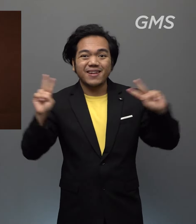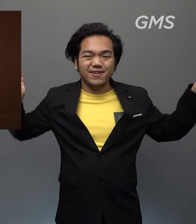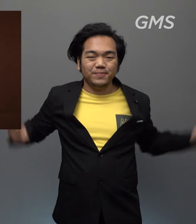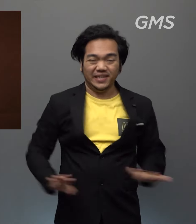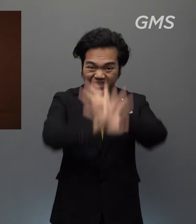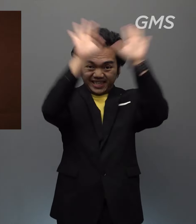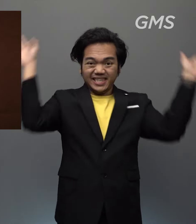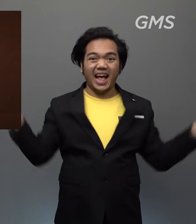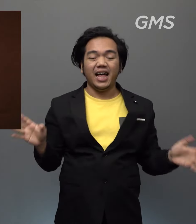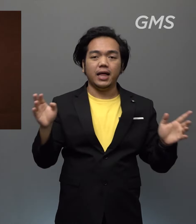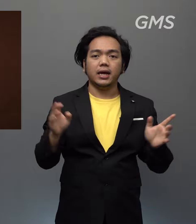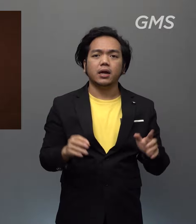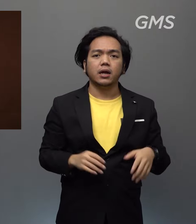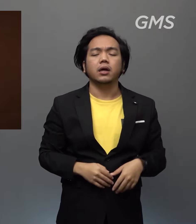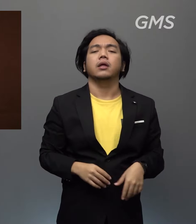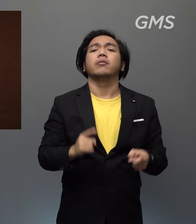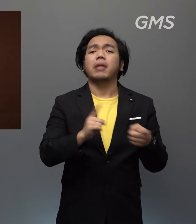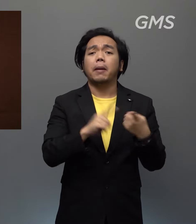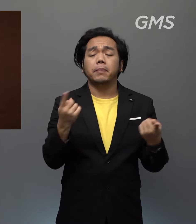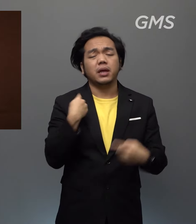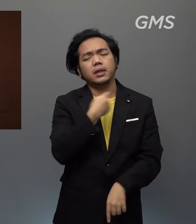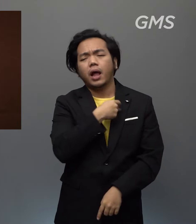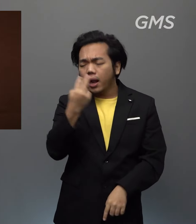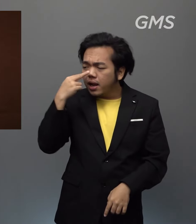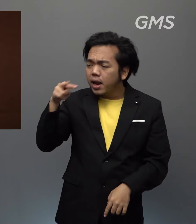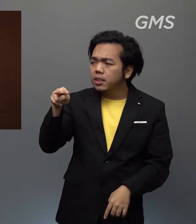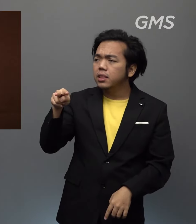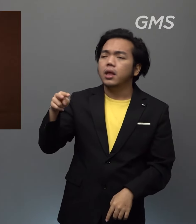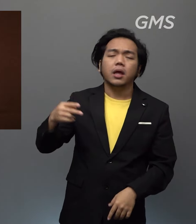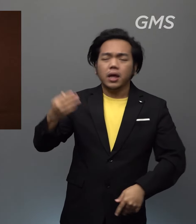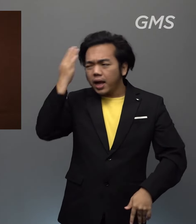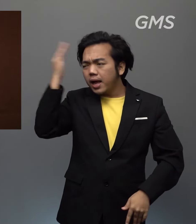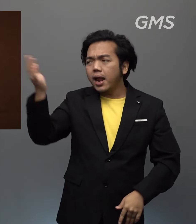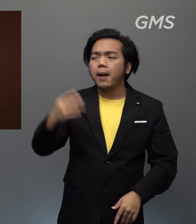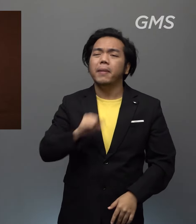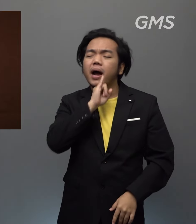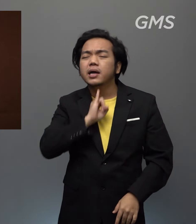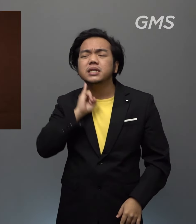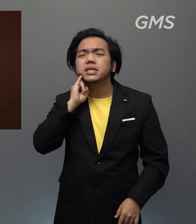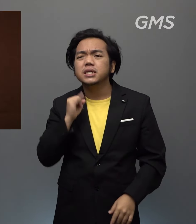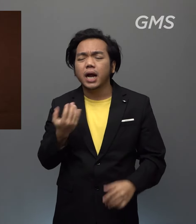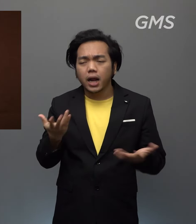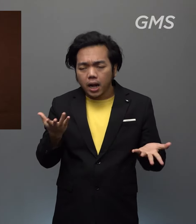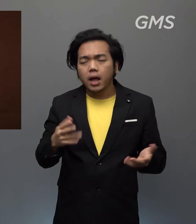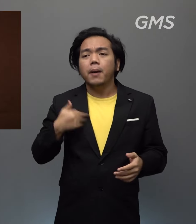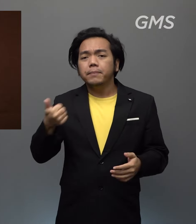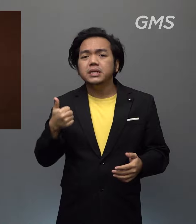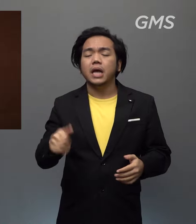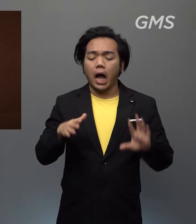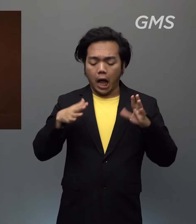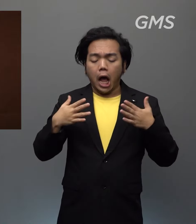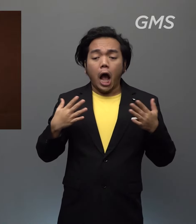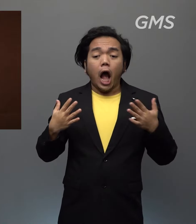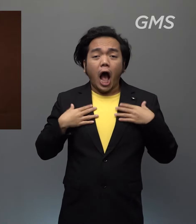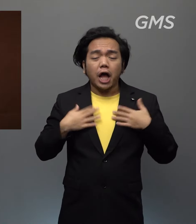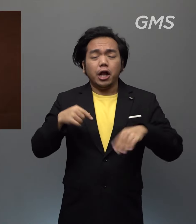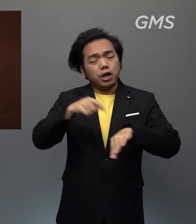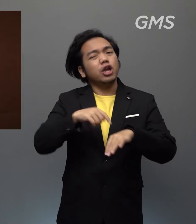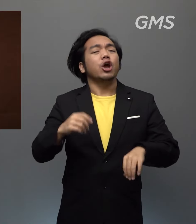lihat backgroundnya, kenapa kok bangsa Israel pada kisah ini bisa ada dalam situasi yang sulit dan terpuruk. Itu